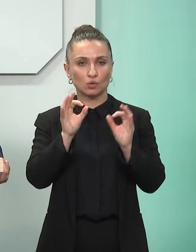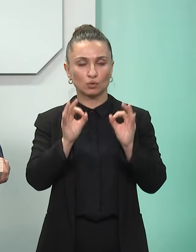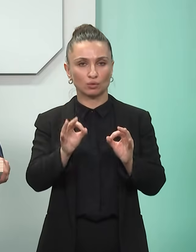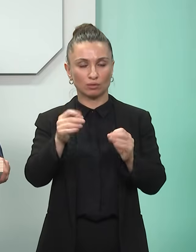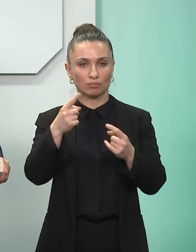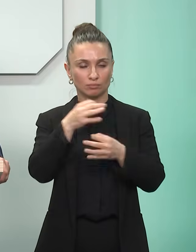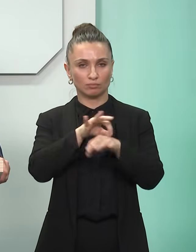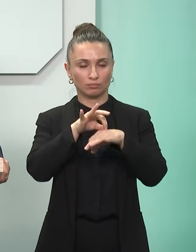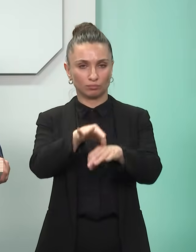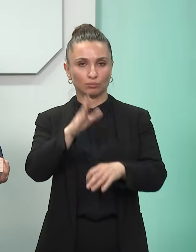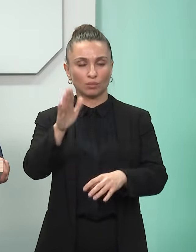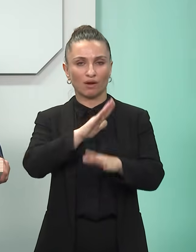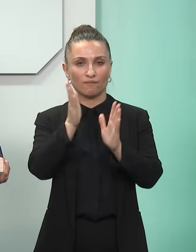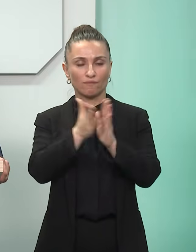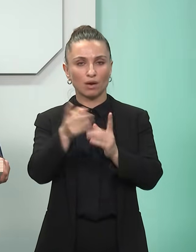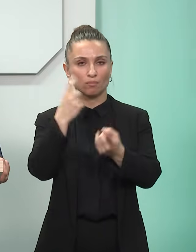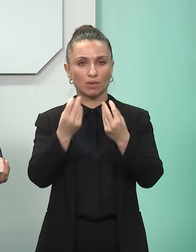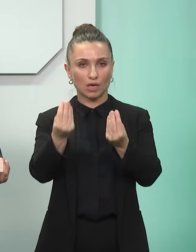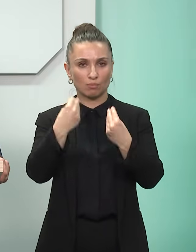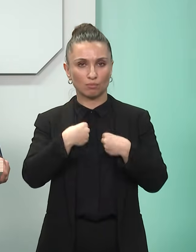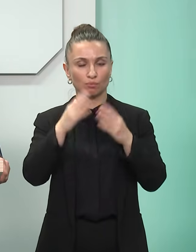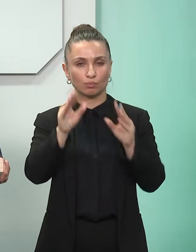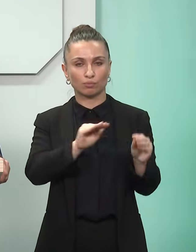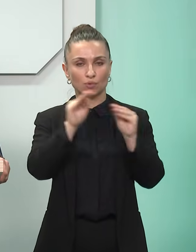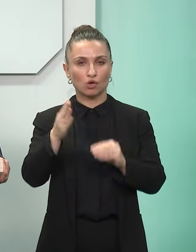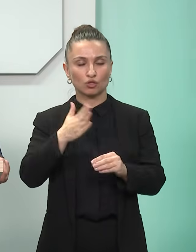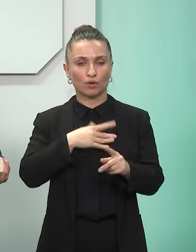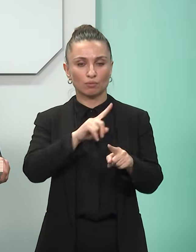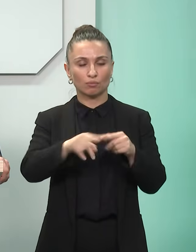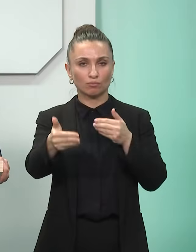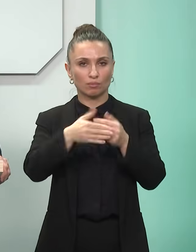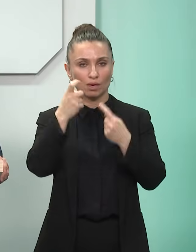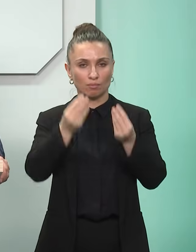კონსოლიდაცია განხორციელდება ყველა მოწოდებული ინფორმაციის, ჩვენ